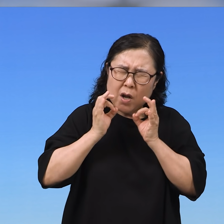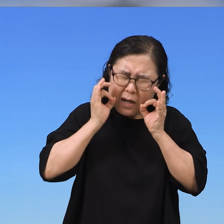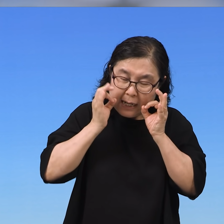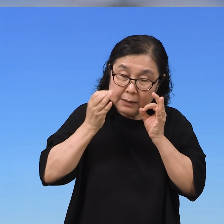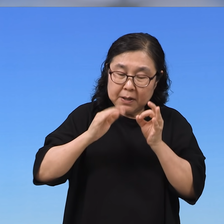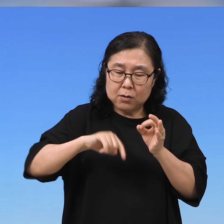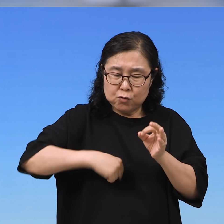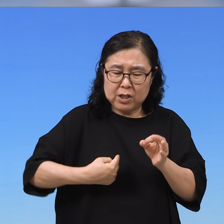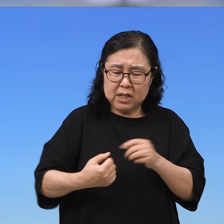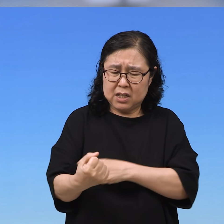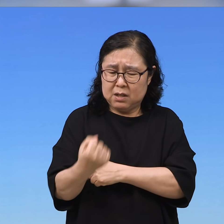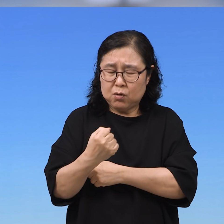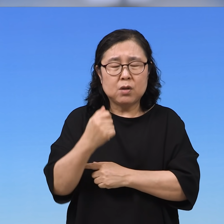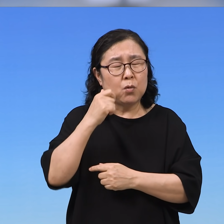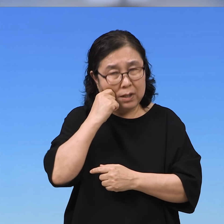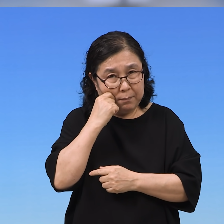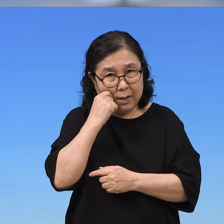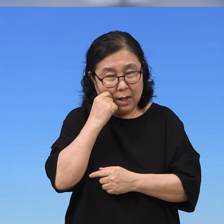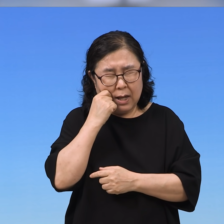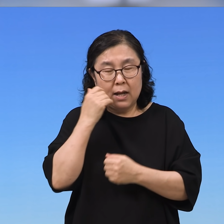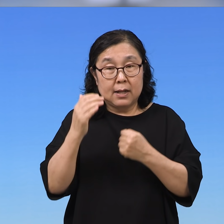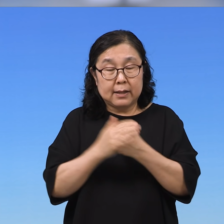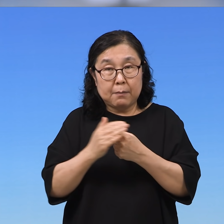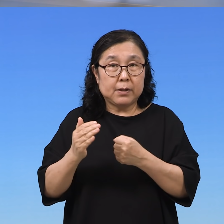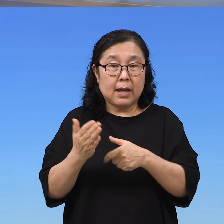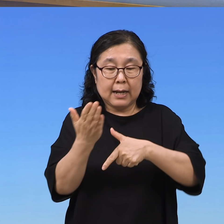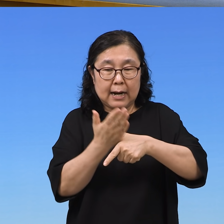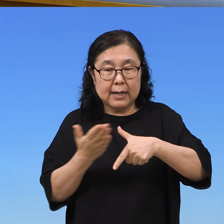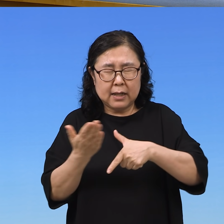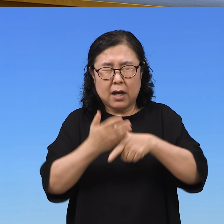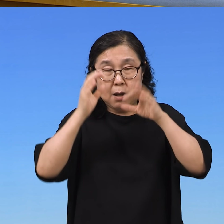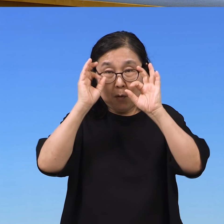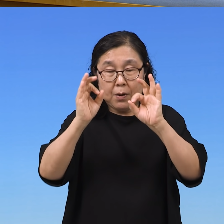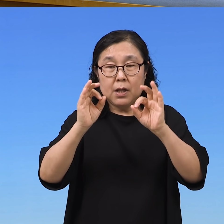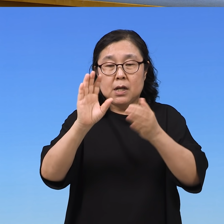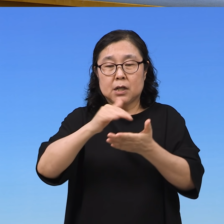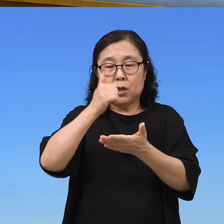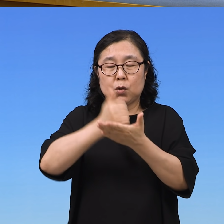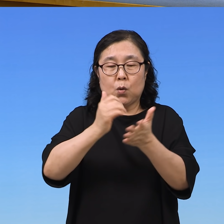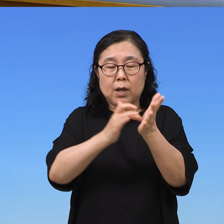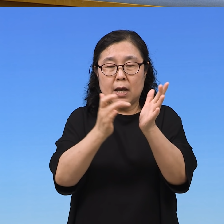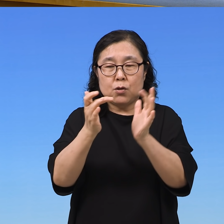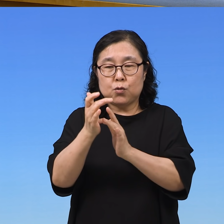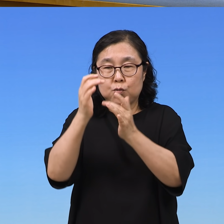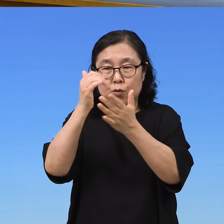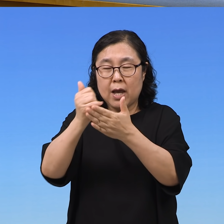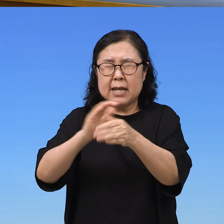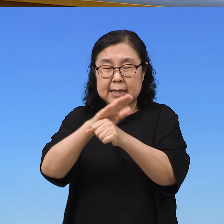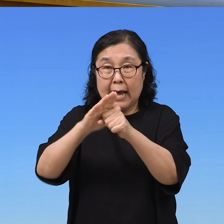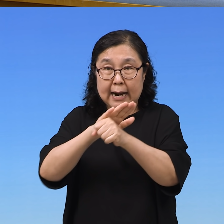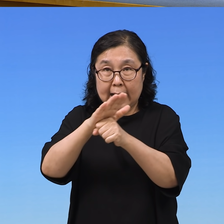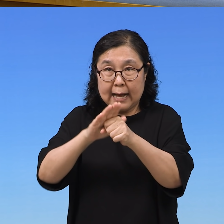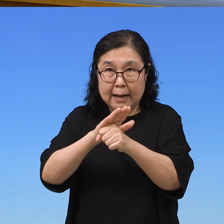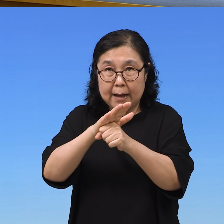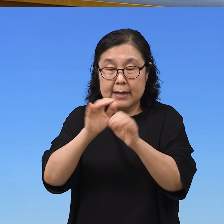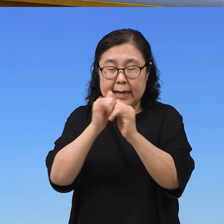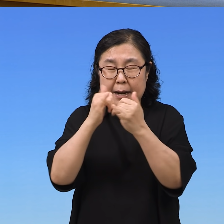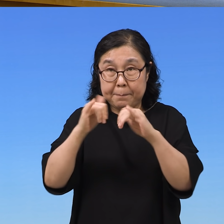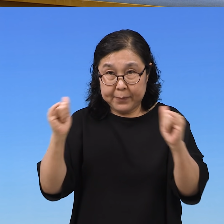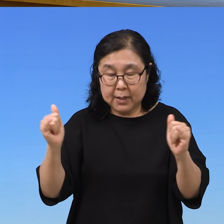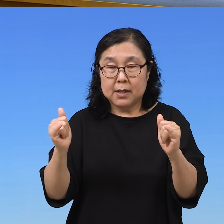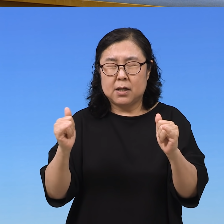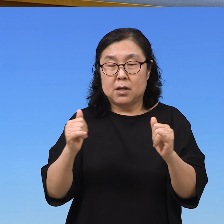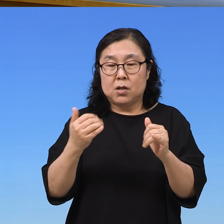써도 그게 안 되기 때문에, 그래서 갈라디아 5장 24절 다시 보십시오. 그리스도 예수의 사람들은 육체와 함께 그